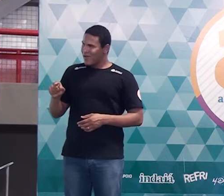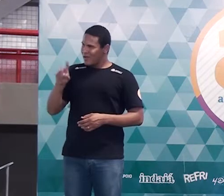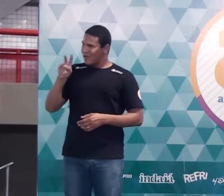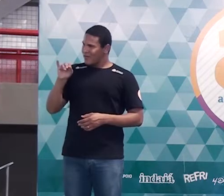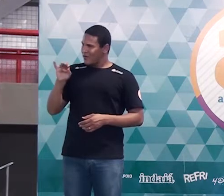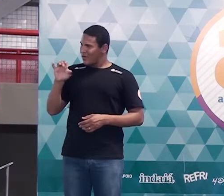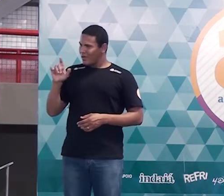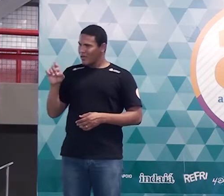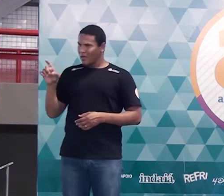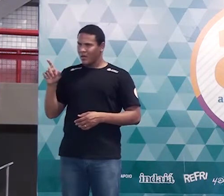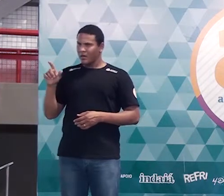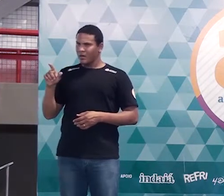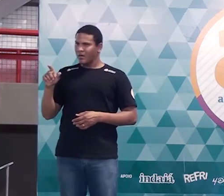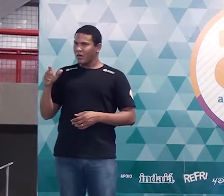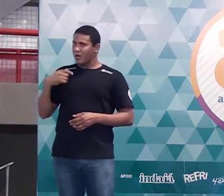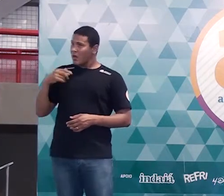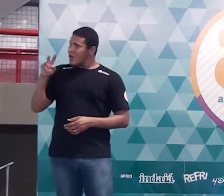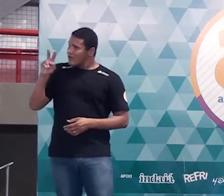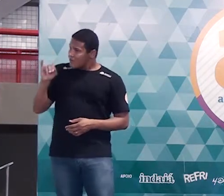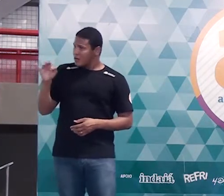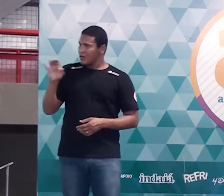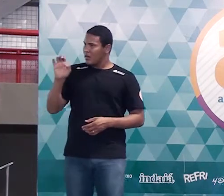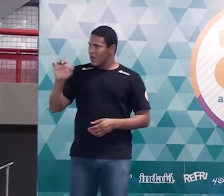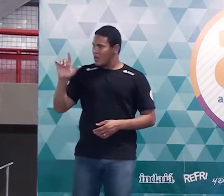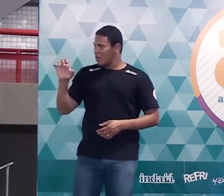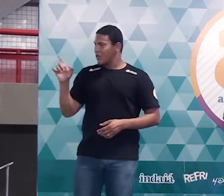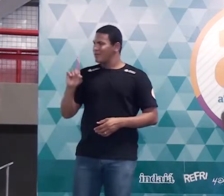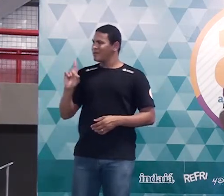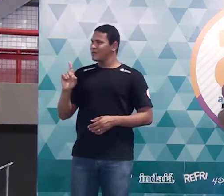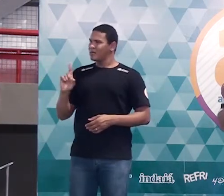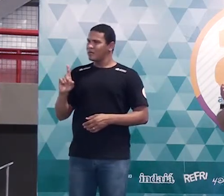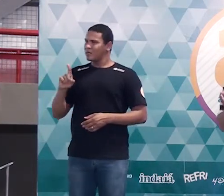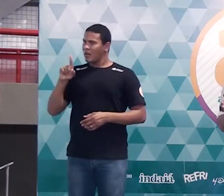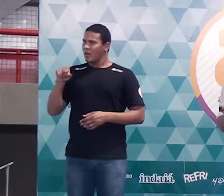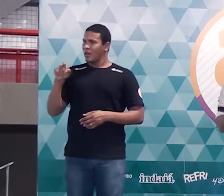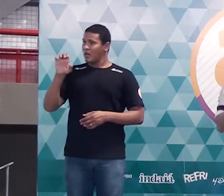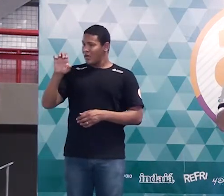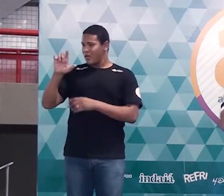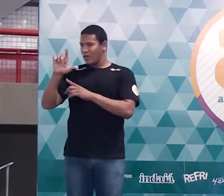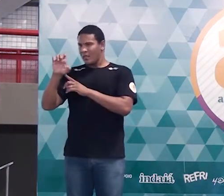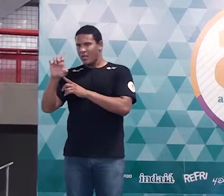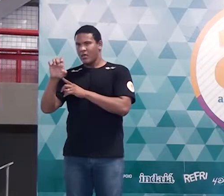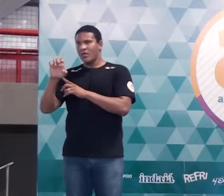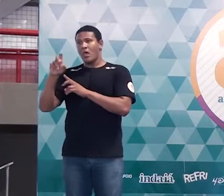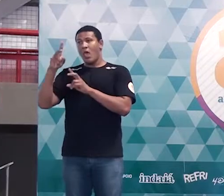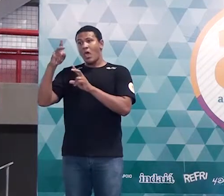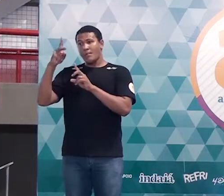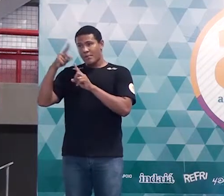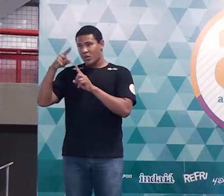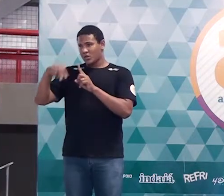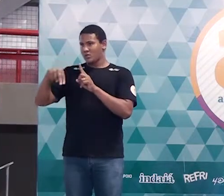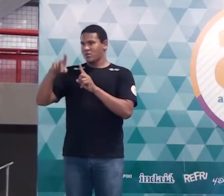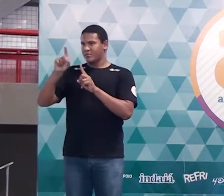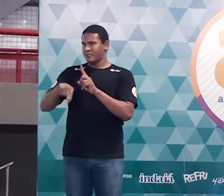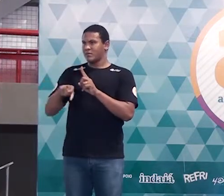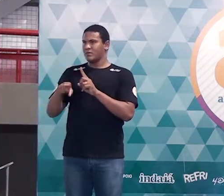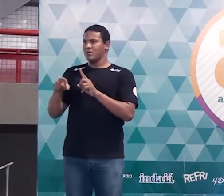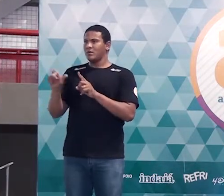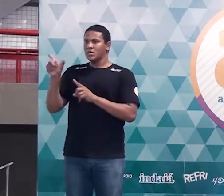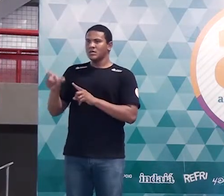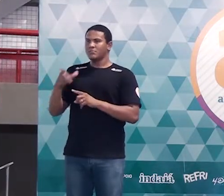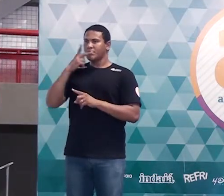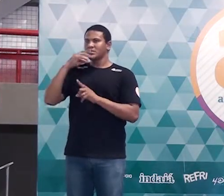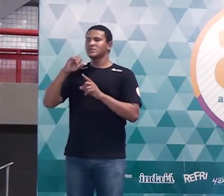a jaula. Não é eu vi ele. Ele é um pronome que funciona como